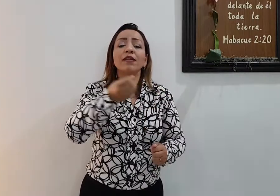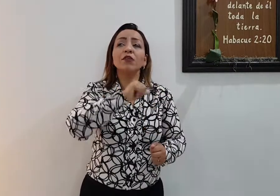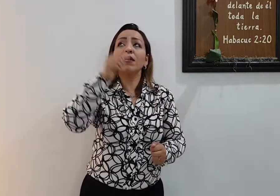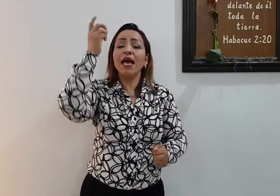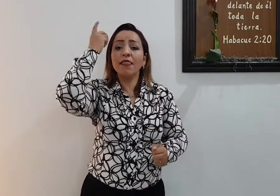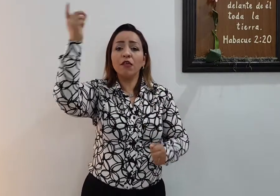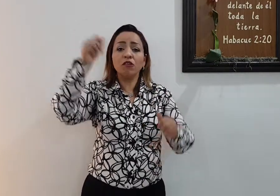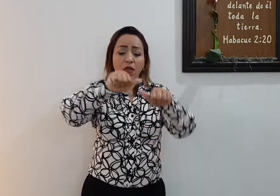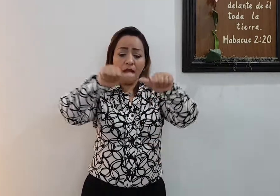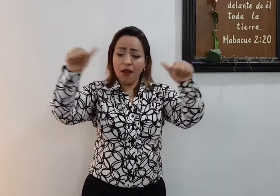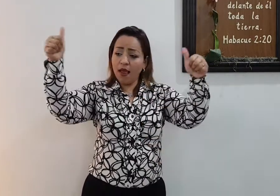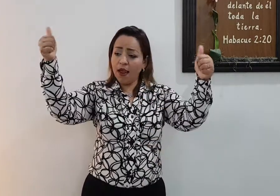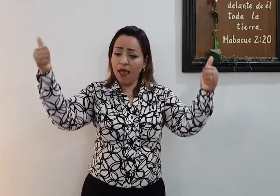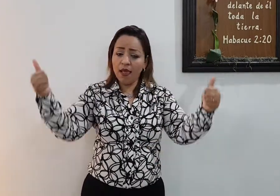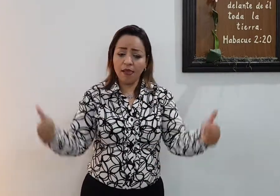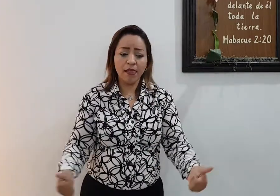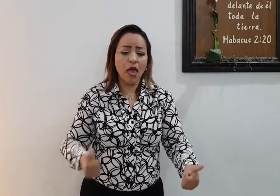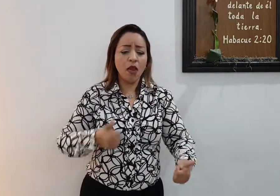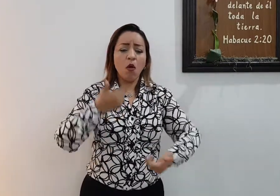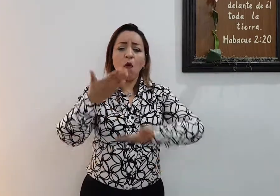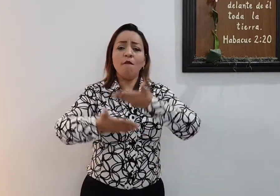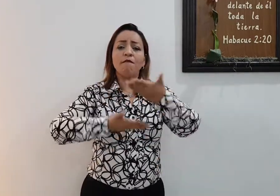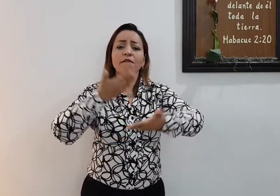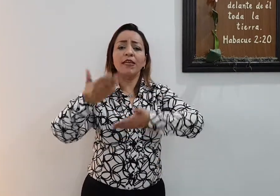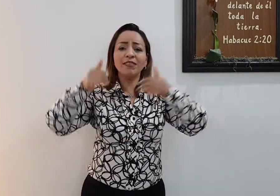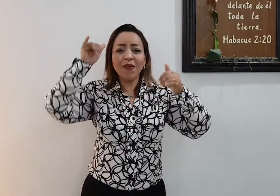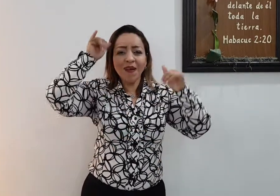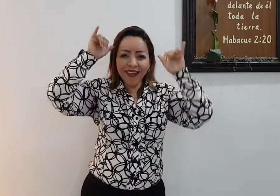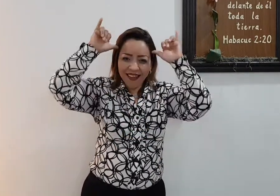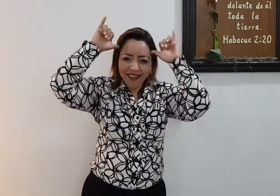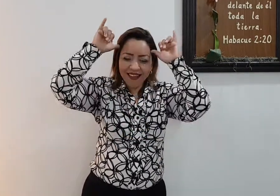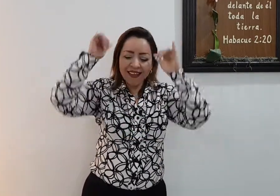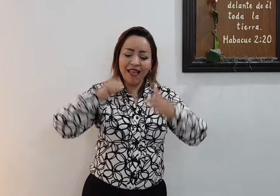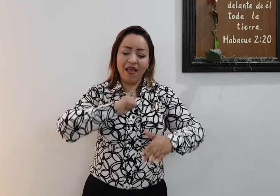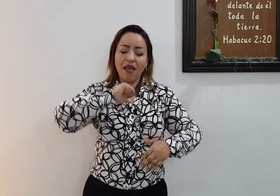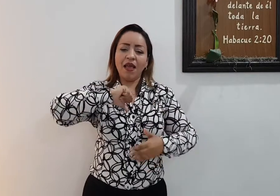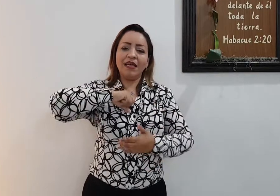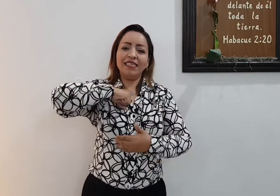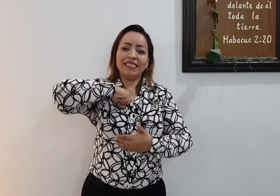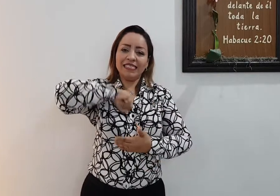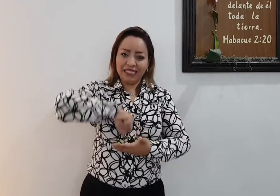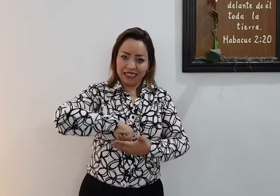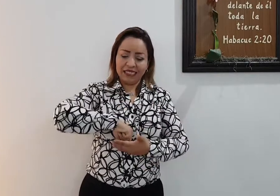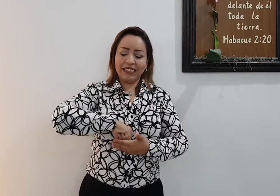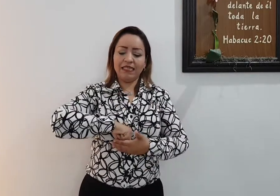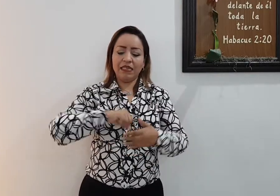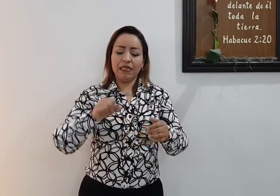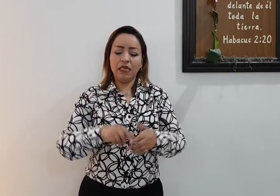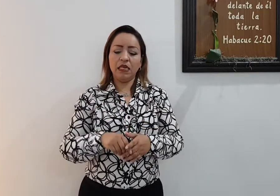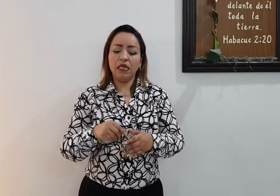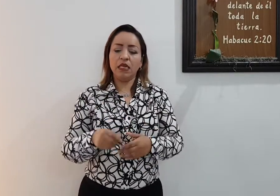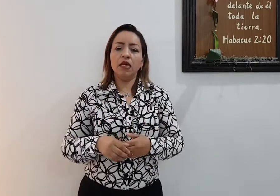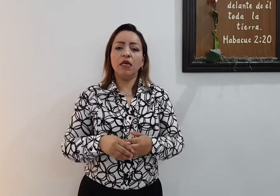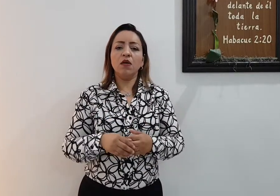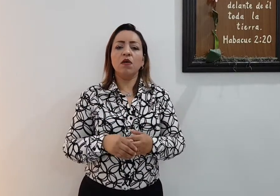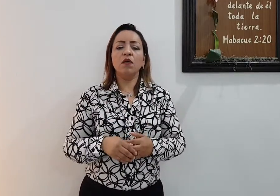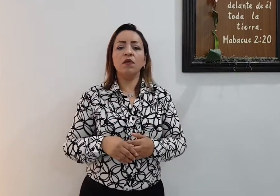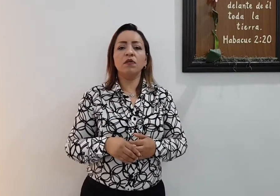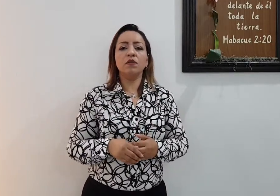holocausto, se acercó el profeta Elías y dijo, si quiere tomar tiempo. ¿Cuánto duró la oración de Elías? Porque había hecho arreglos anteriores,